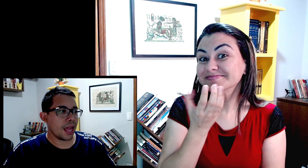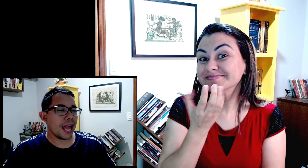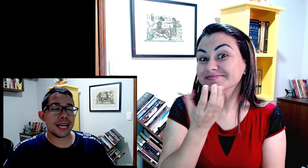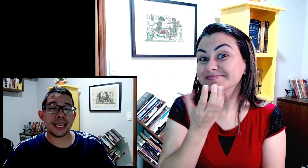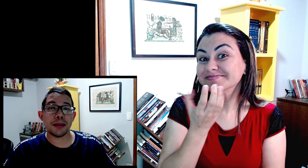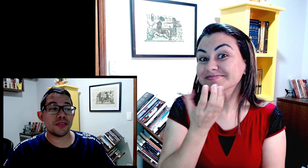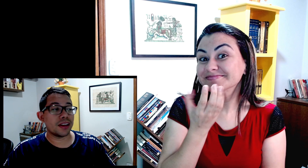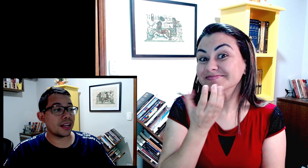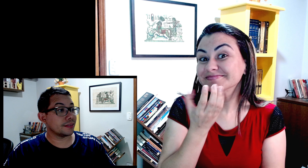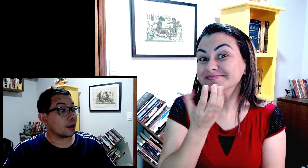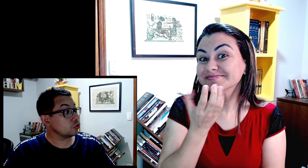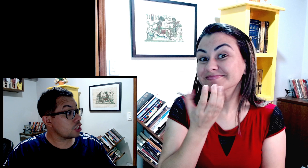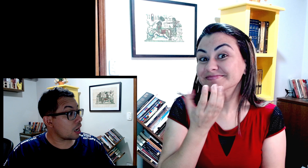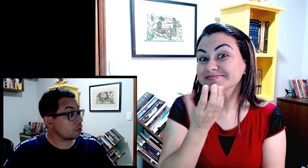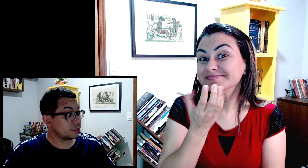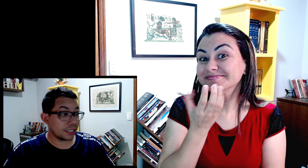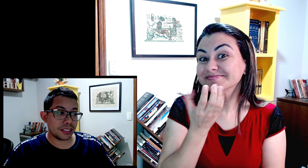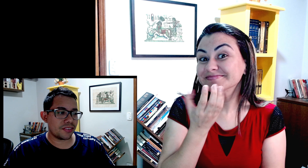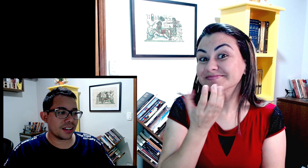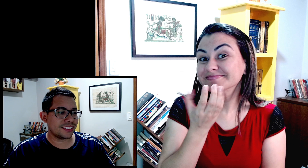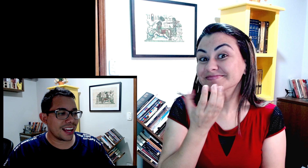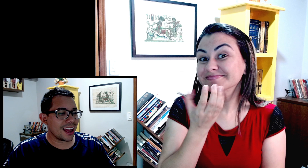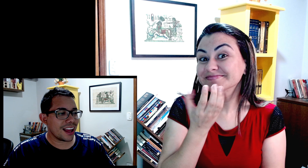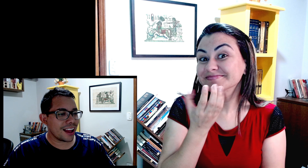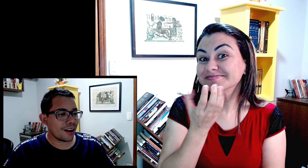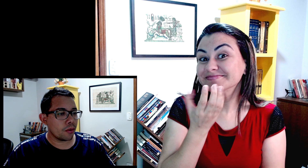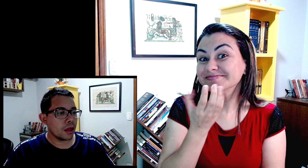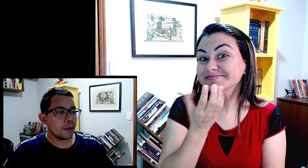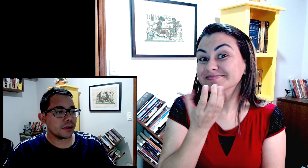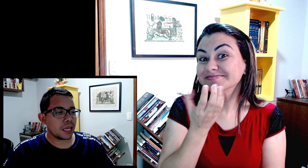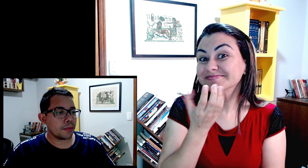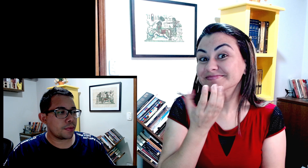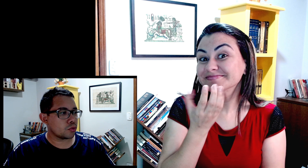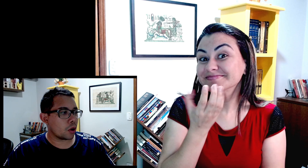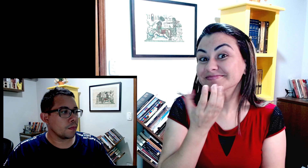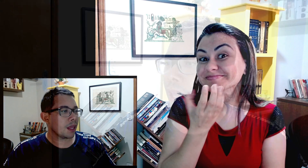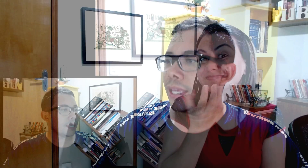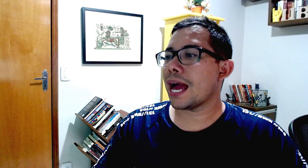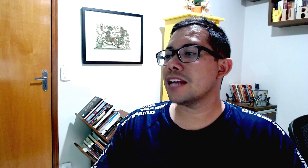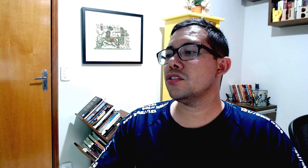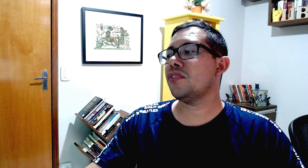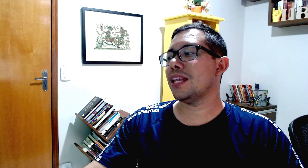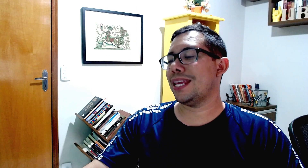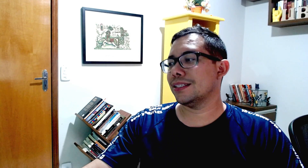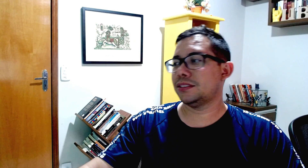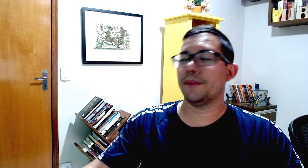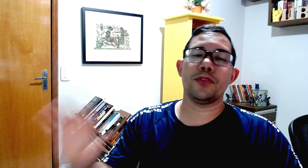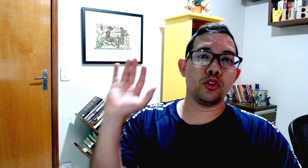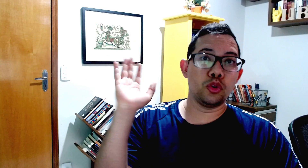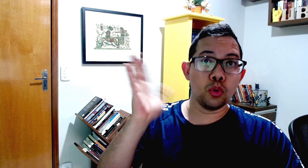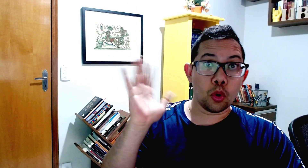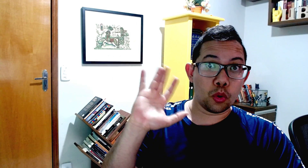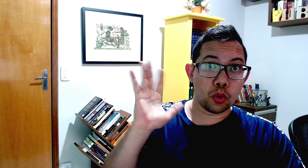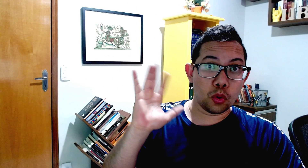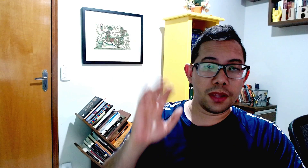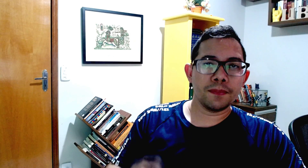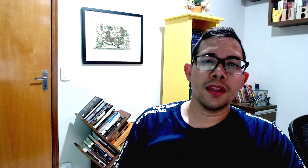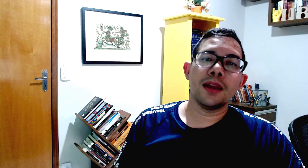Aí a Kerma fala, dá um tchau, certo? Ela fala tchau. Percebe, pessoal, que a diferença do oi